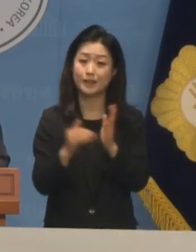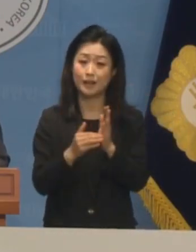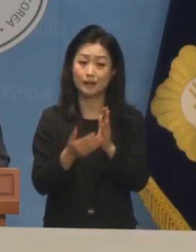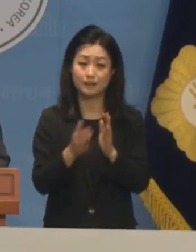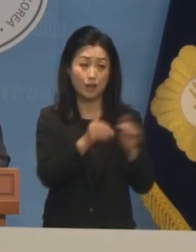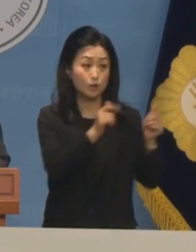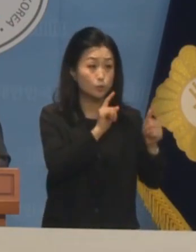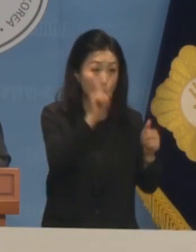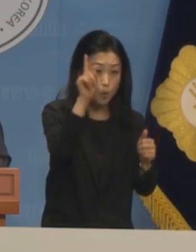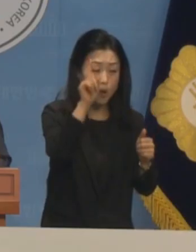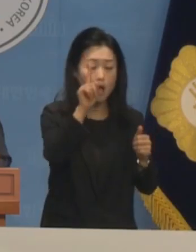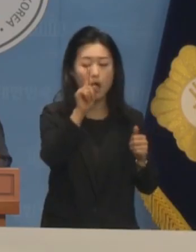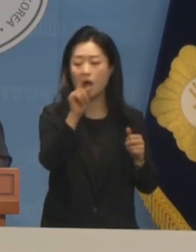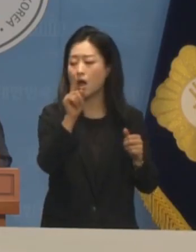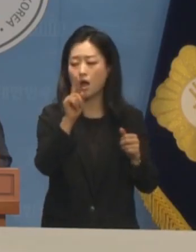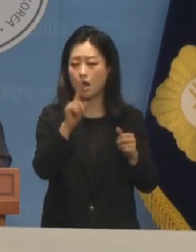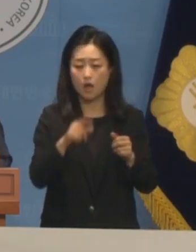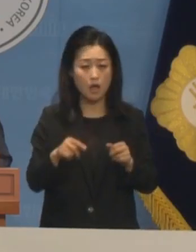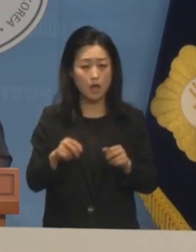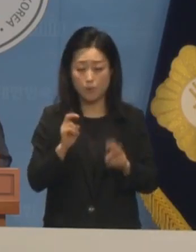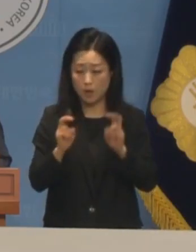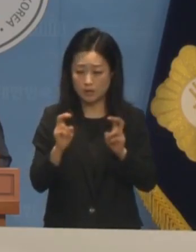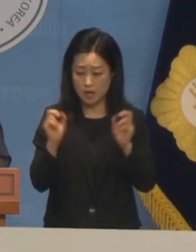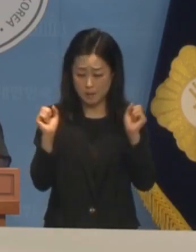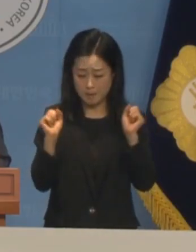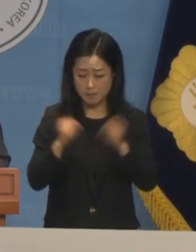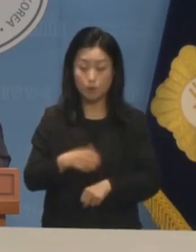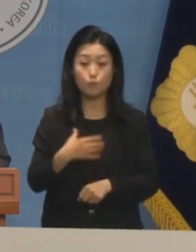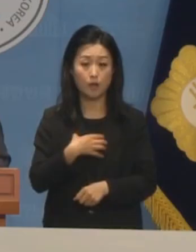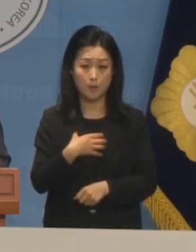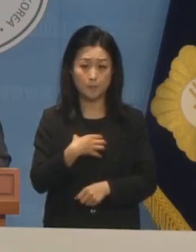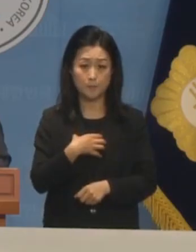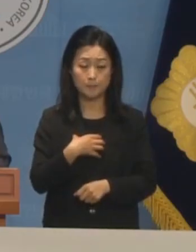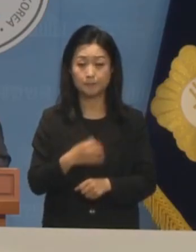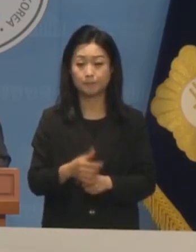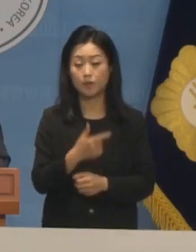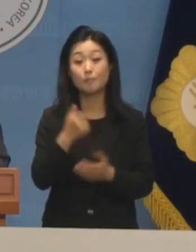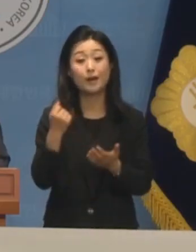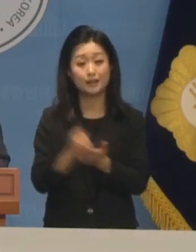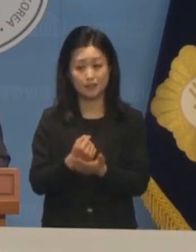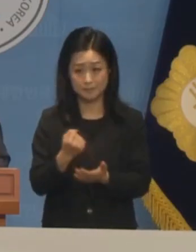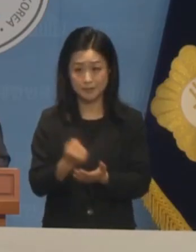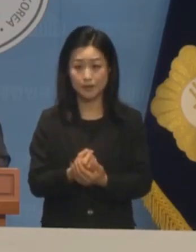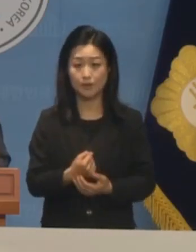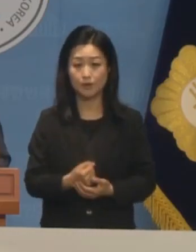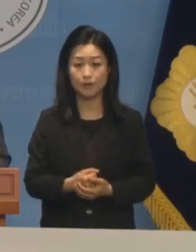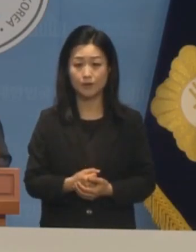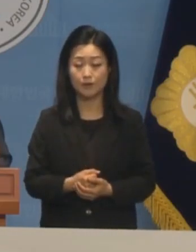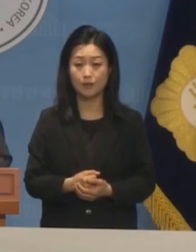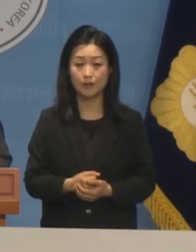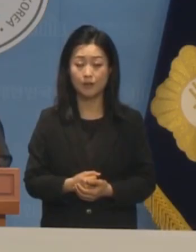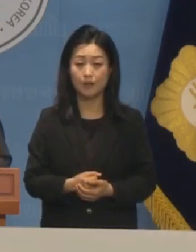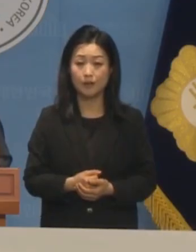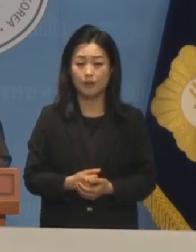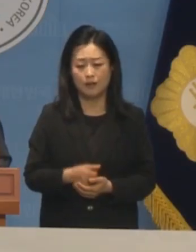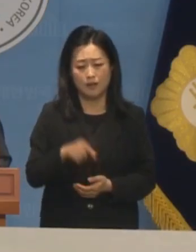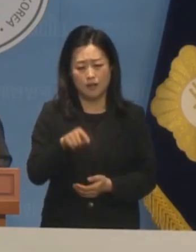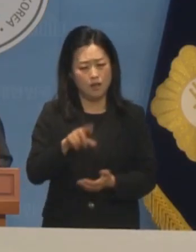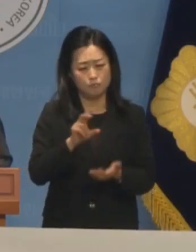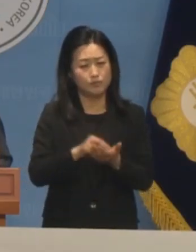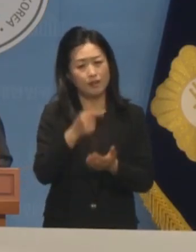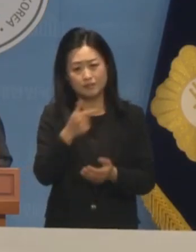소송 때문에 지금 현재 회사가 존폐 기록까지 몰려 있습니다. 너무나도 안타깝고 정말 이건 너무